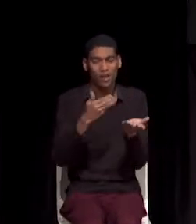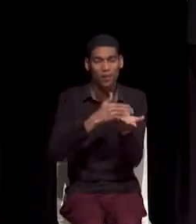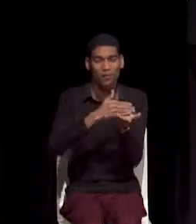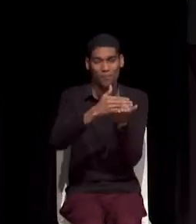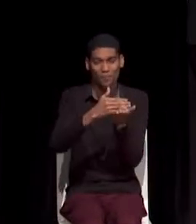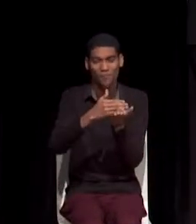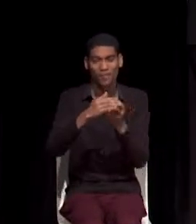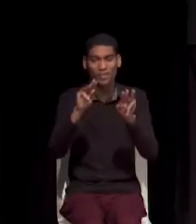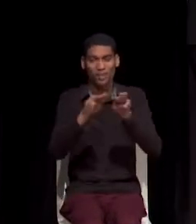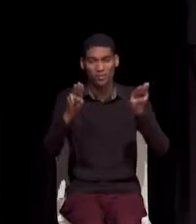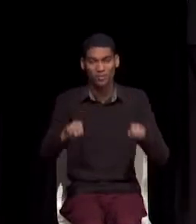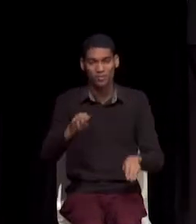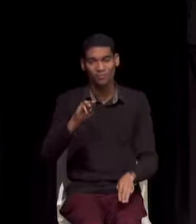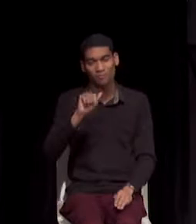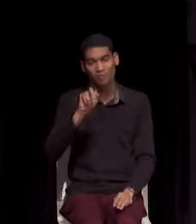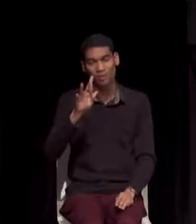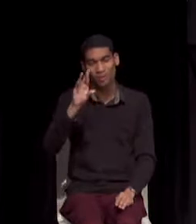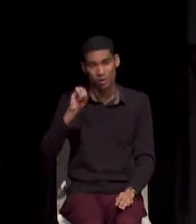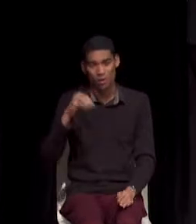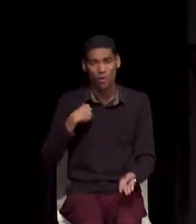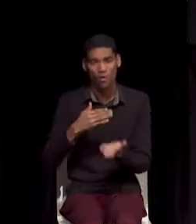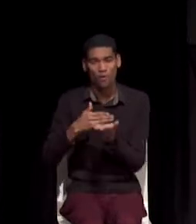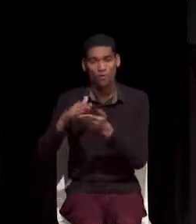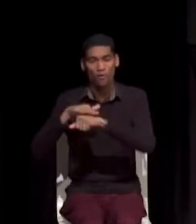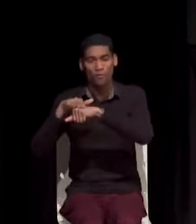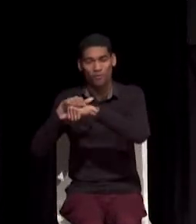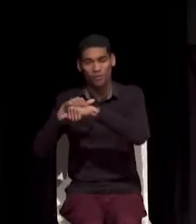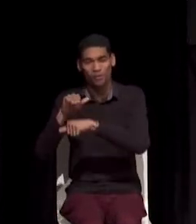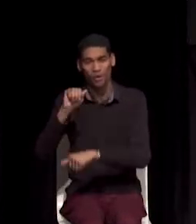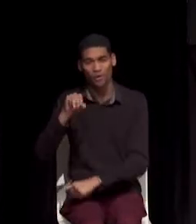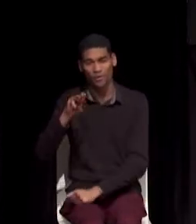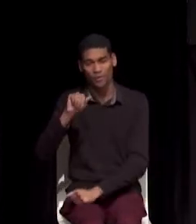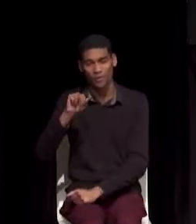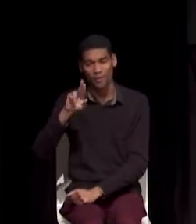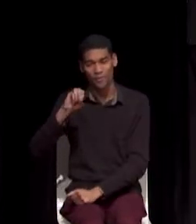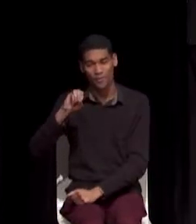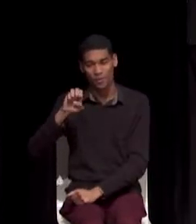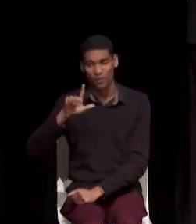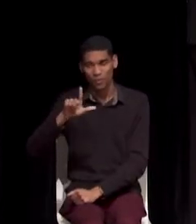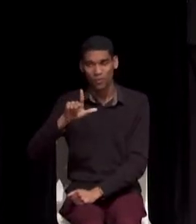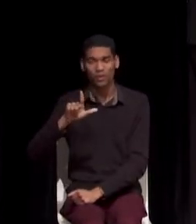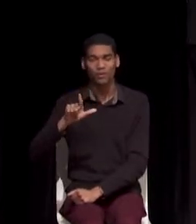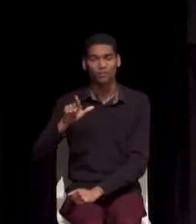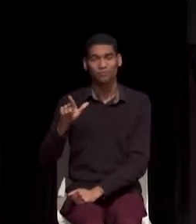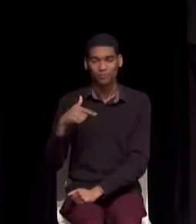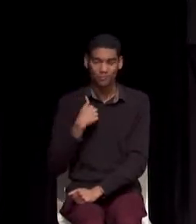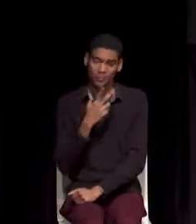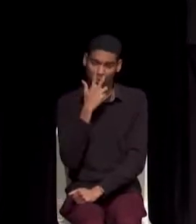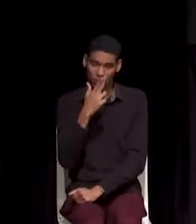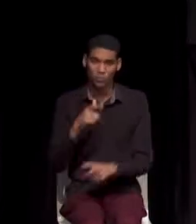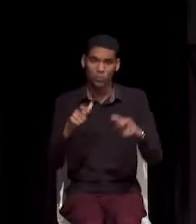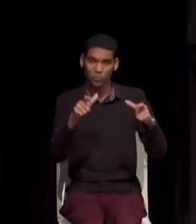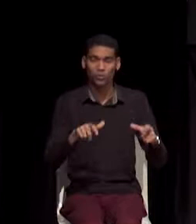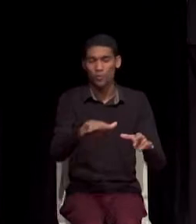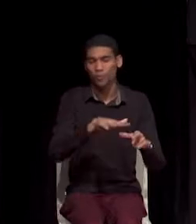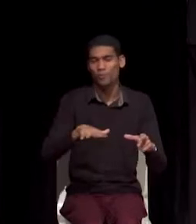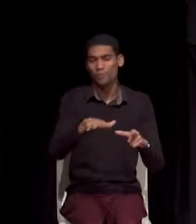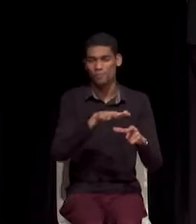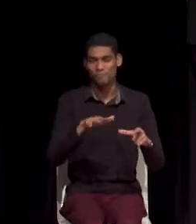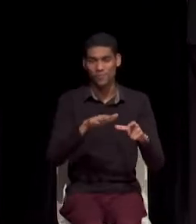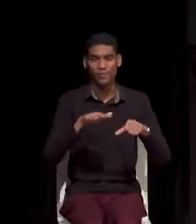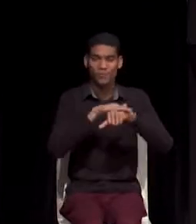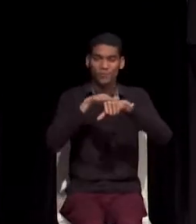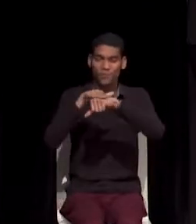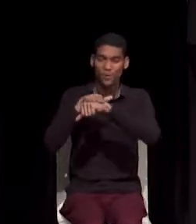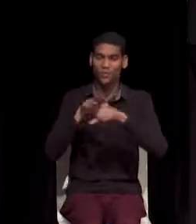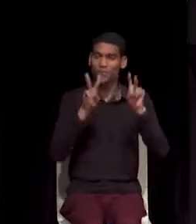Afro, que a gente já conversou com o Emanuel. Então, essa é uma notícia que talvez seja mais um ambiente para se falar sobre a